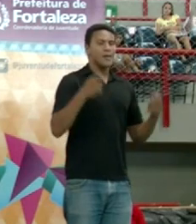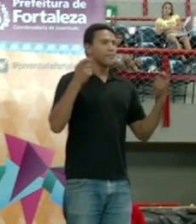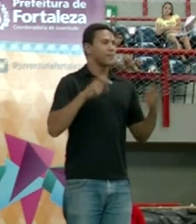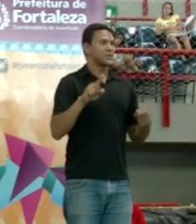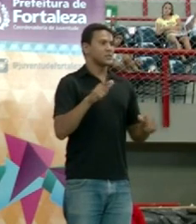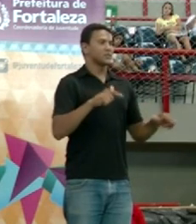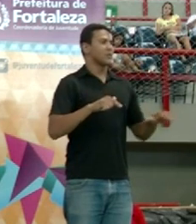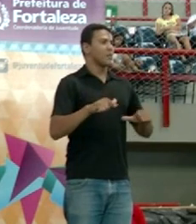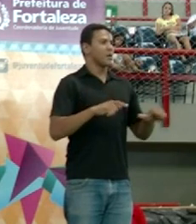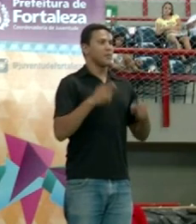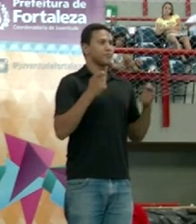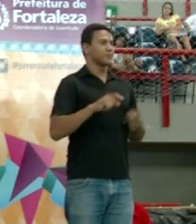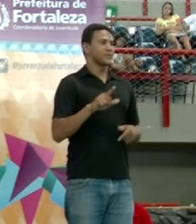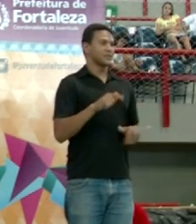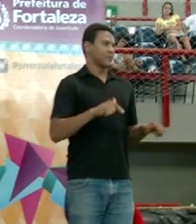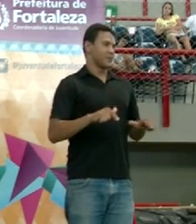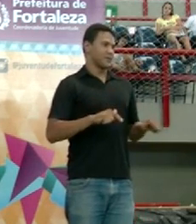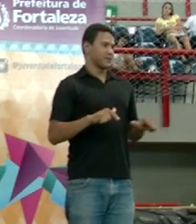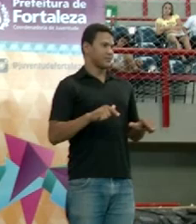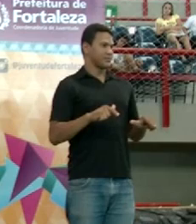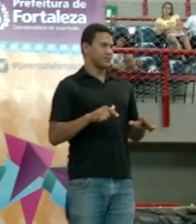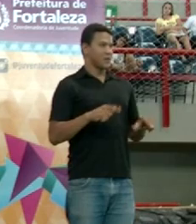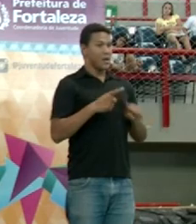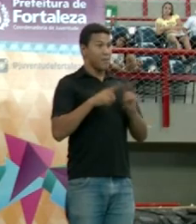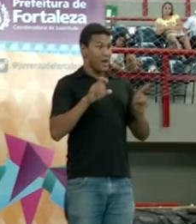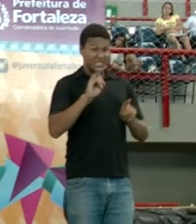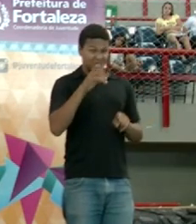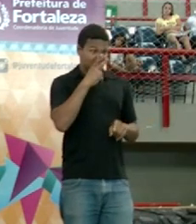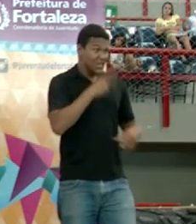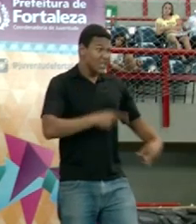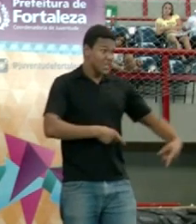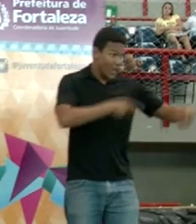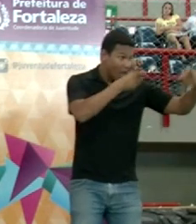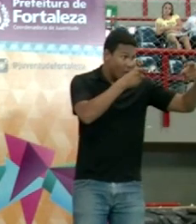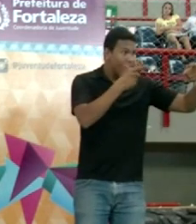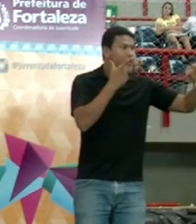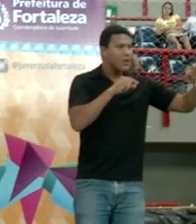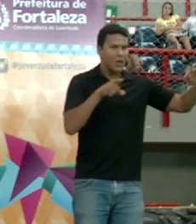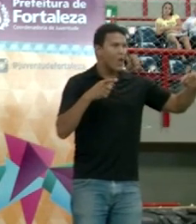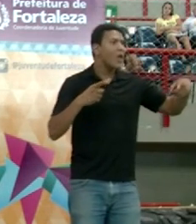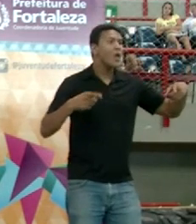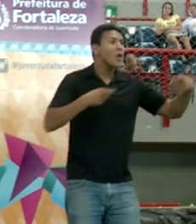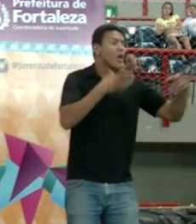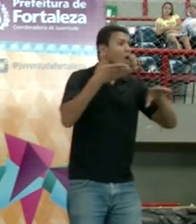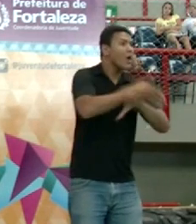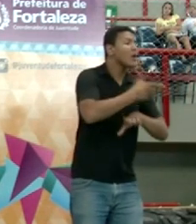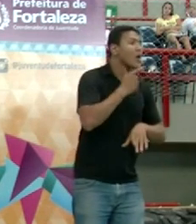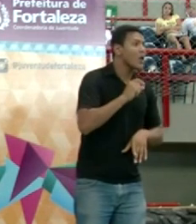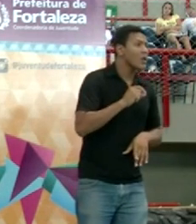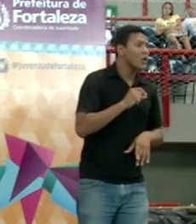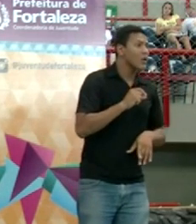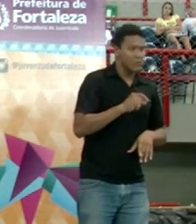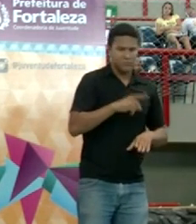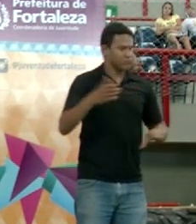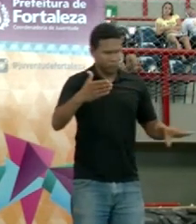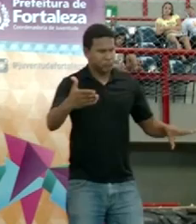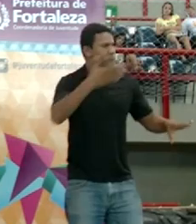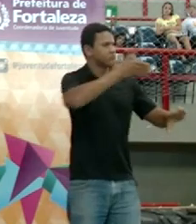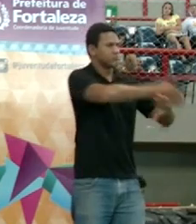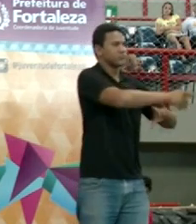for para a guerra, adivinha quem é que vai para a guerra? O cavaleiro. Aí você raciocina assim: mas vale ser cavaleiro e morrer na